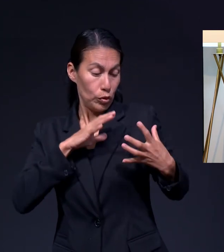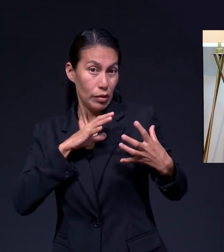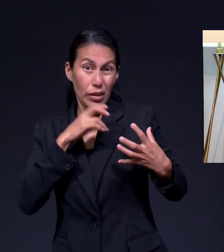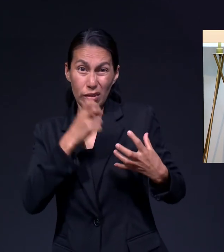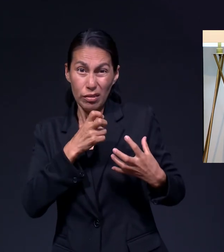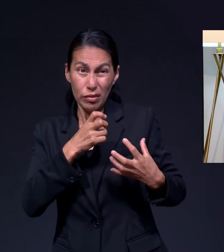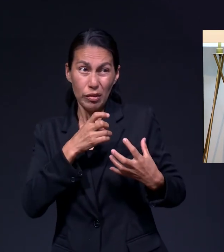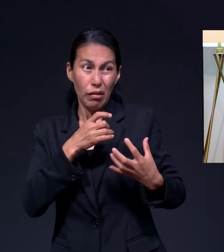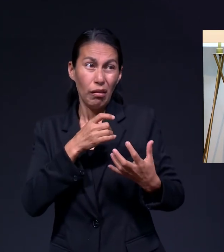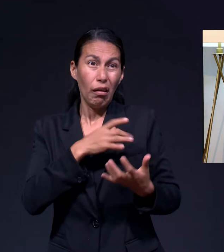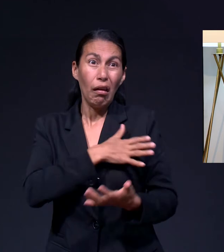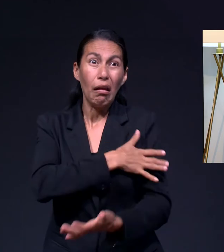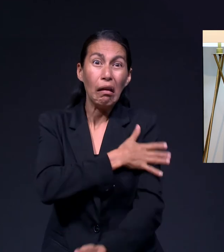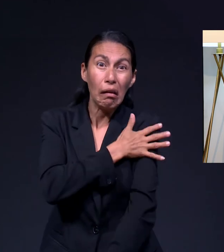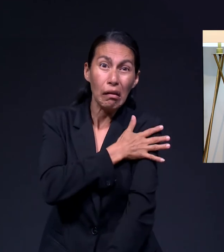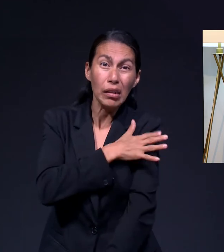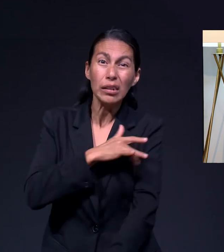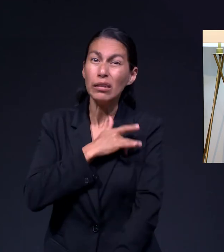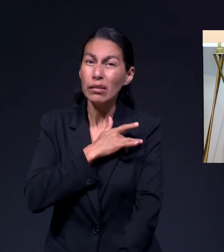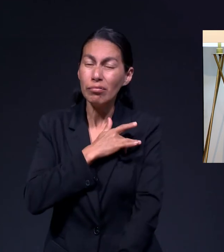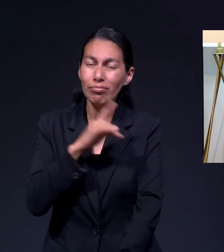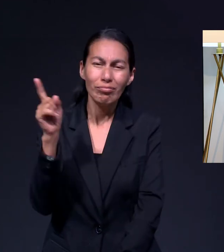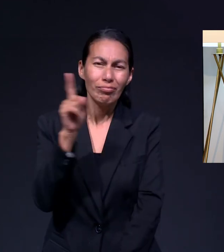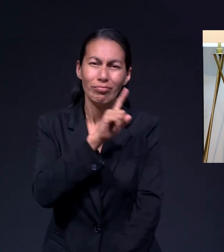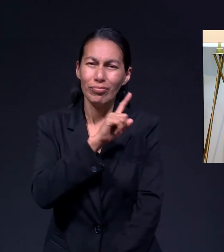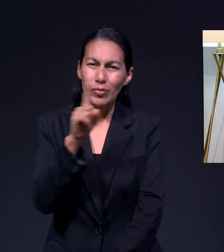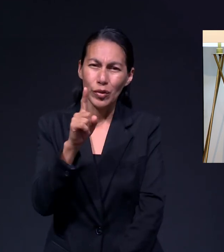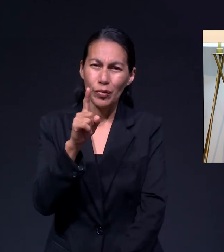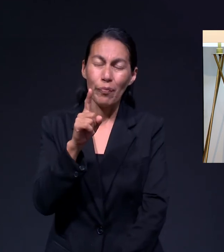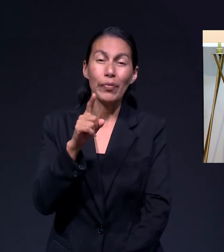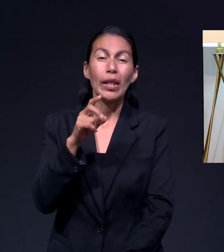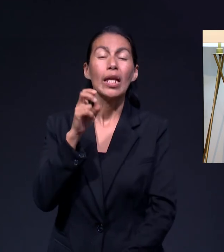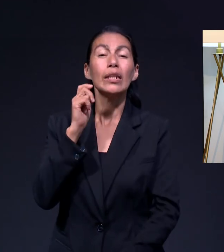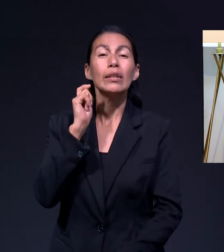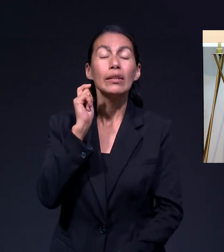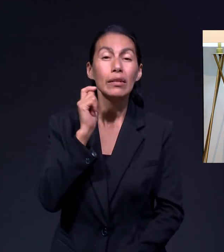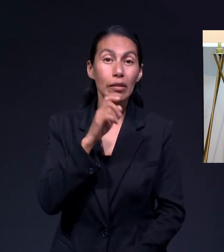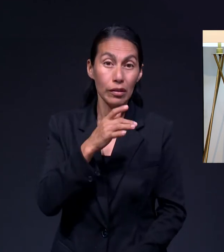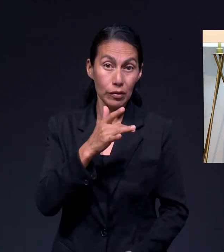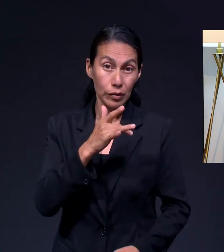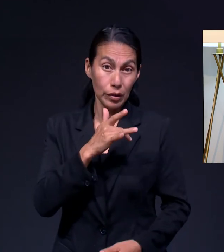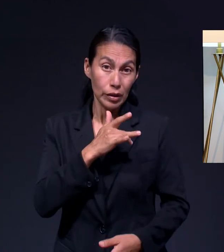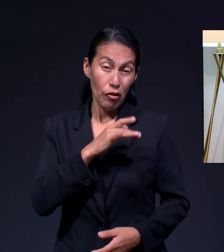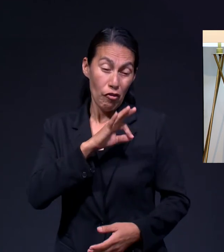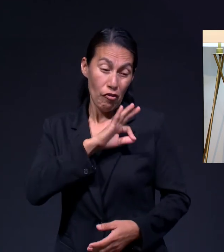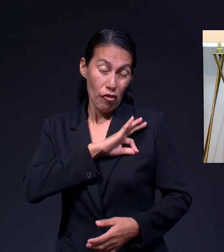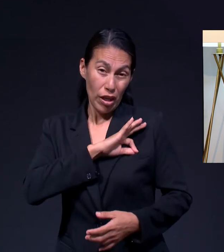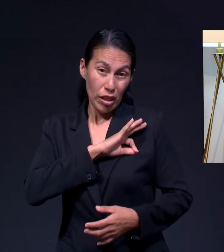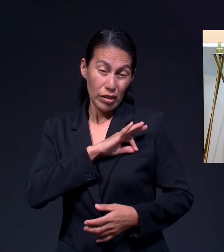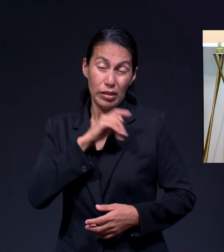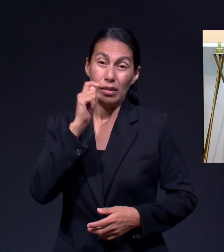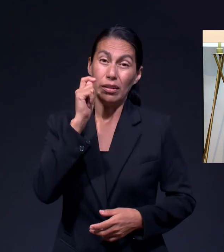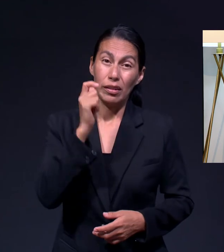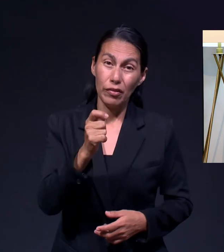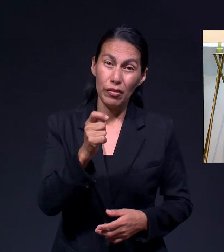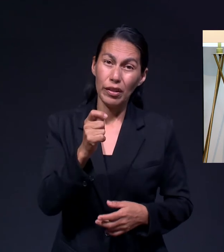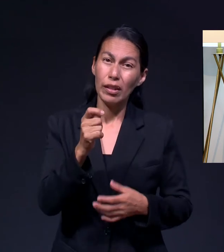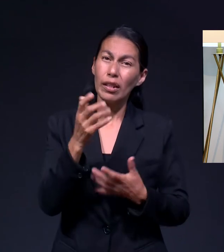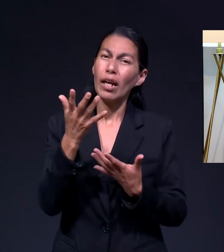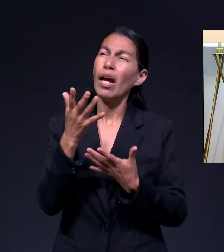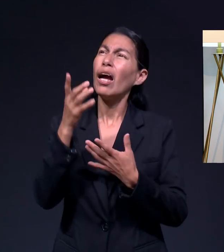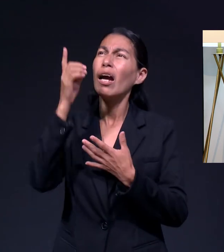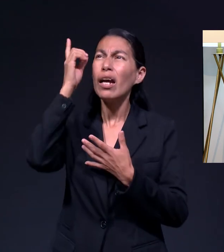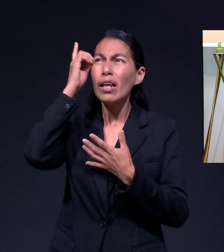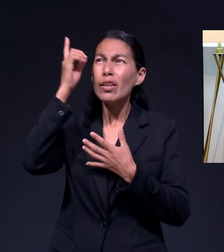no es un sentimiento una opinión es una convicción que surge de la revelación que dios tiene